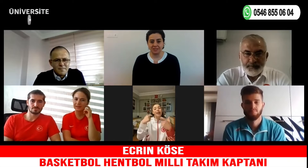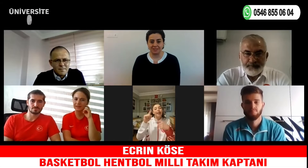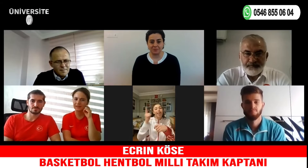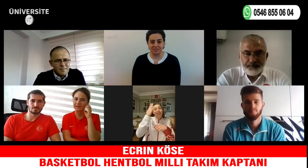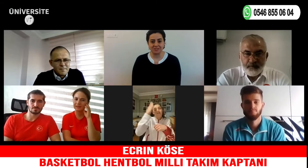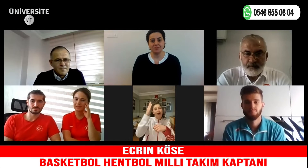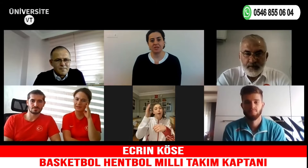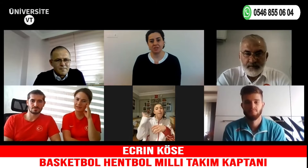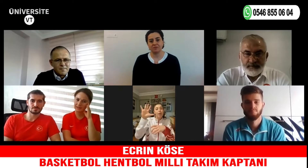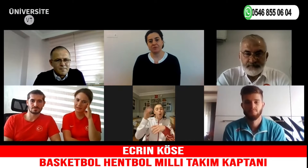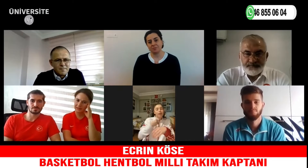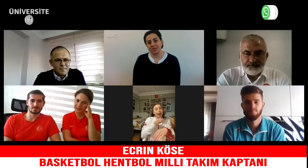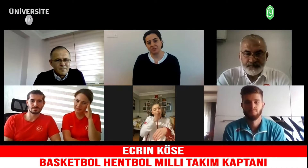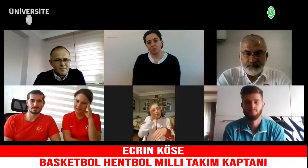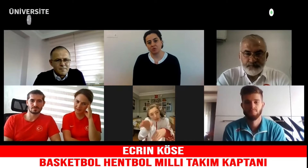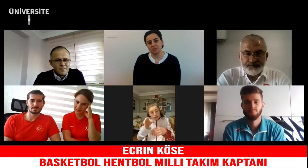Amerika'ya gidemedim.